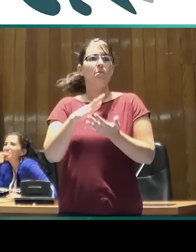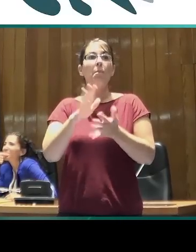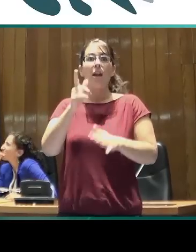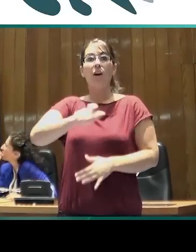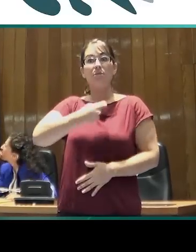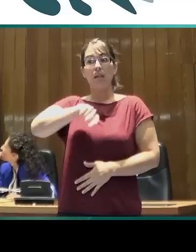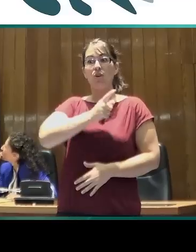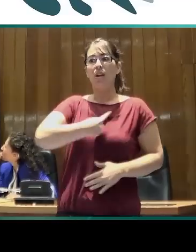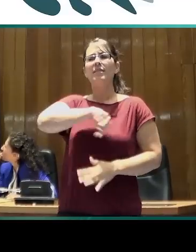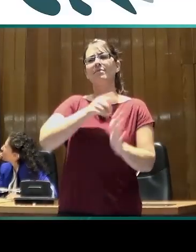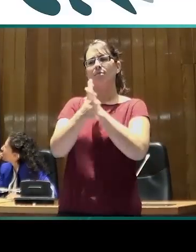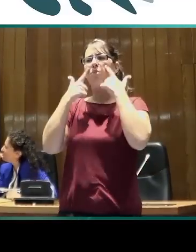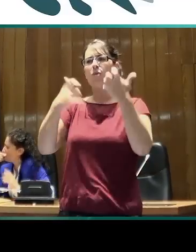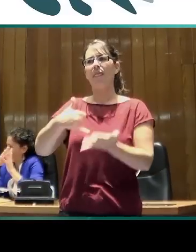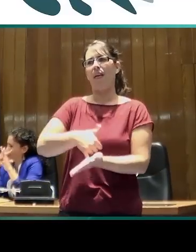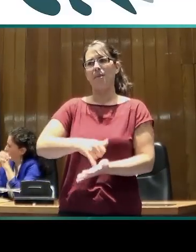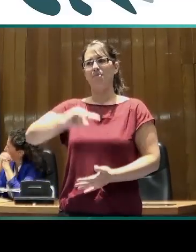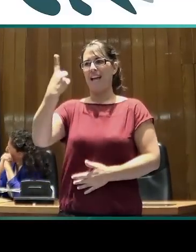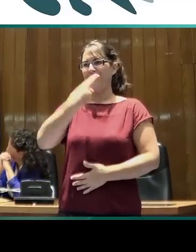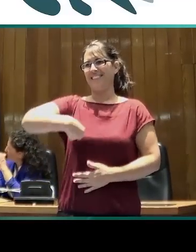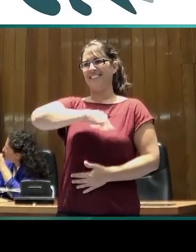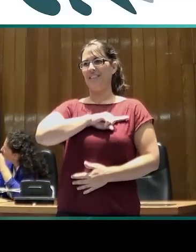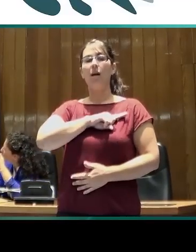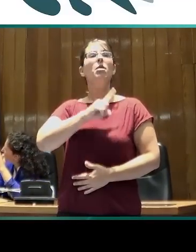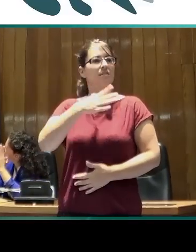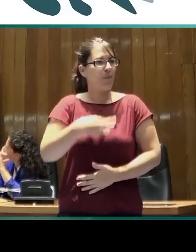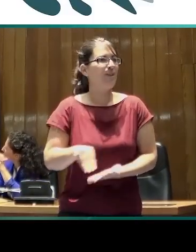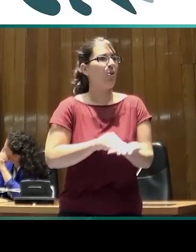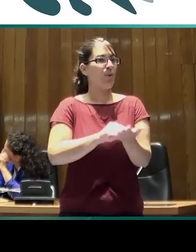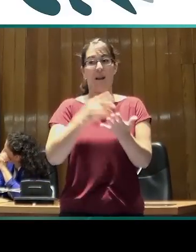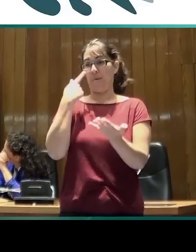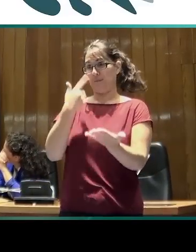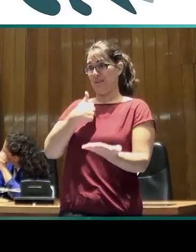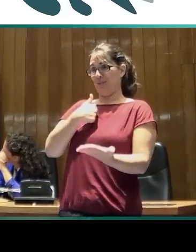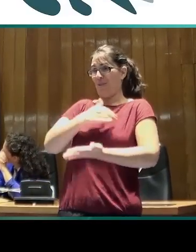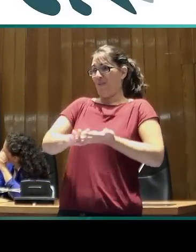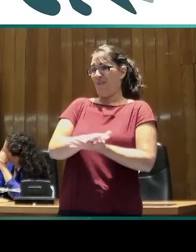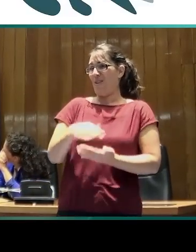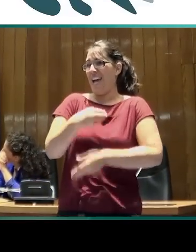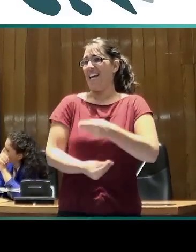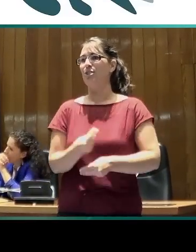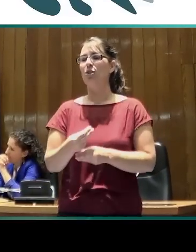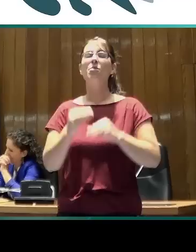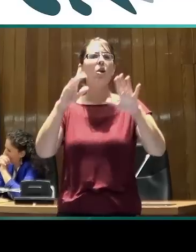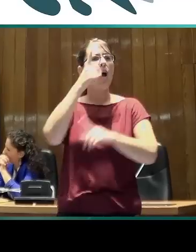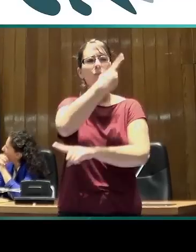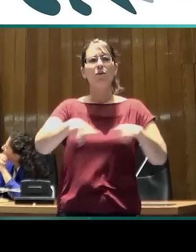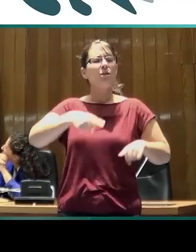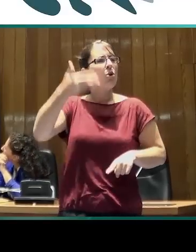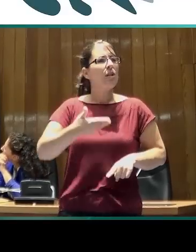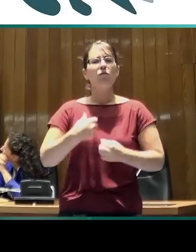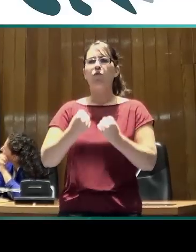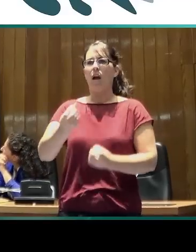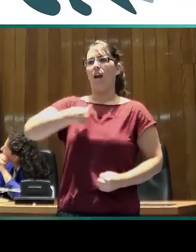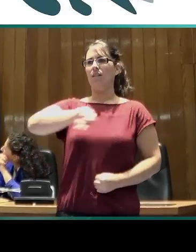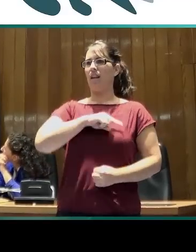puntos más débiles, algo, por supuesto, fácilmente subsanable, como habéis visto al principio, pero tenemos un gran punto a nuestro favor, punto del